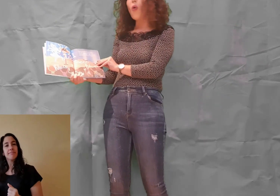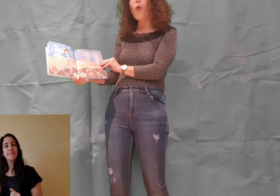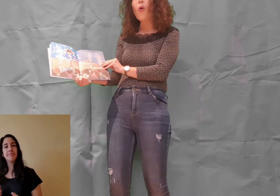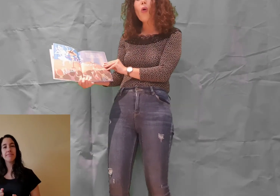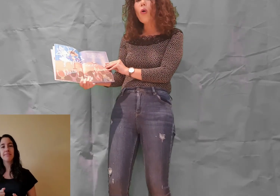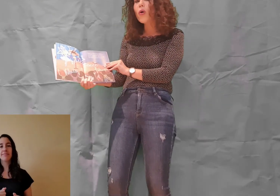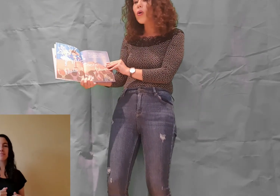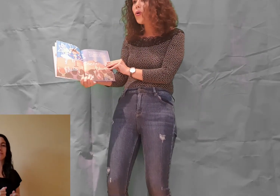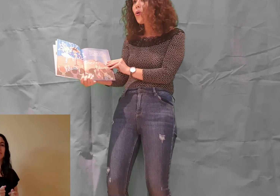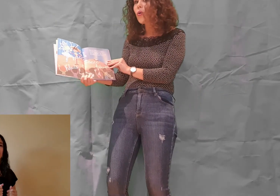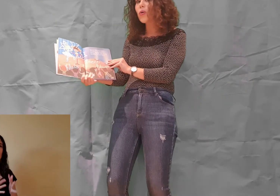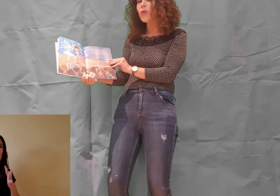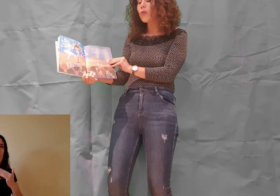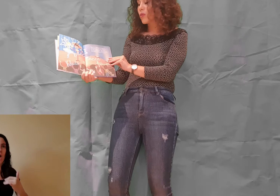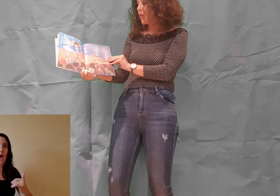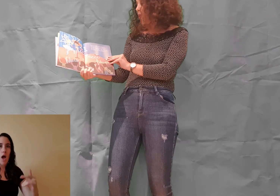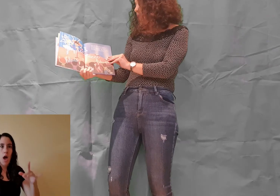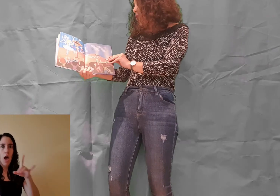rey. ¡Oh!